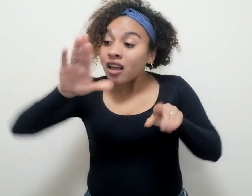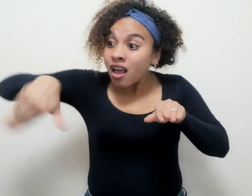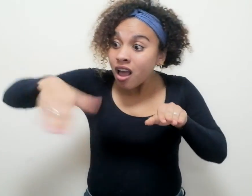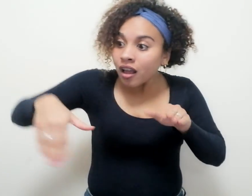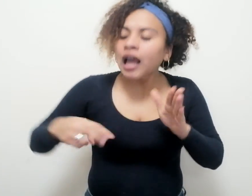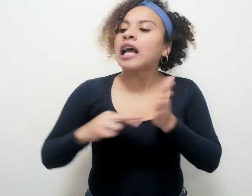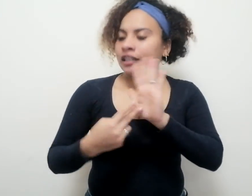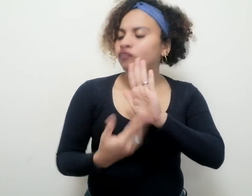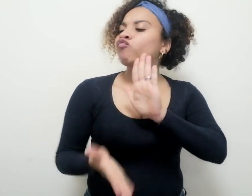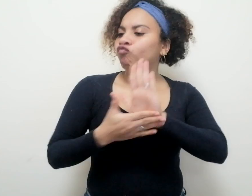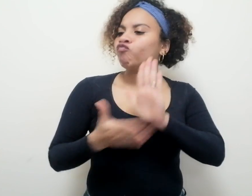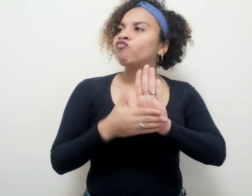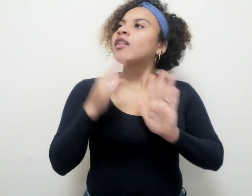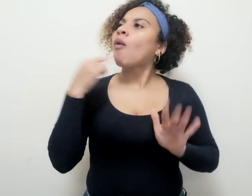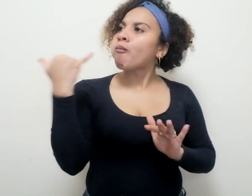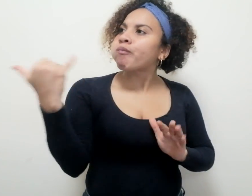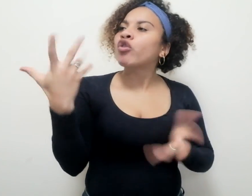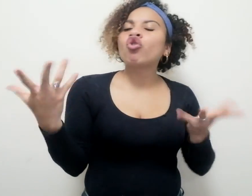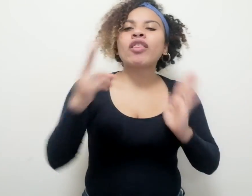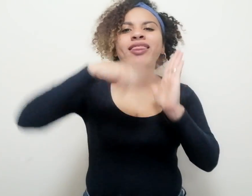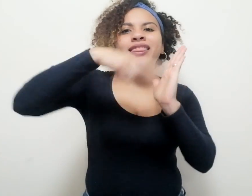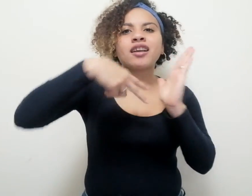para probar que se trata de un texto árabe.